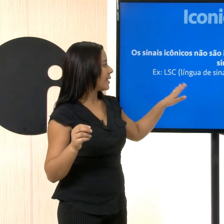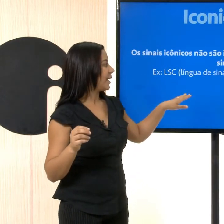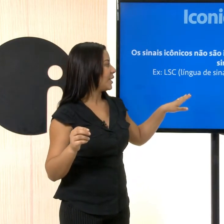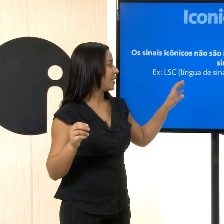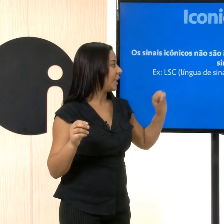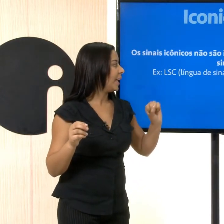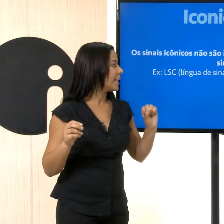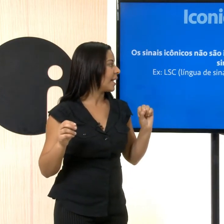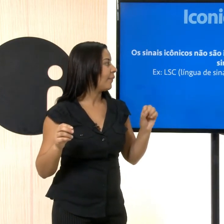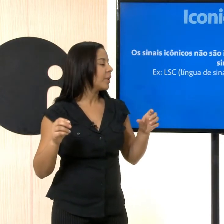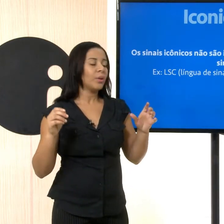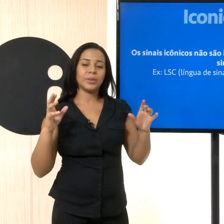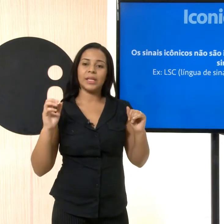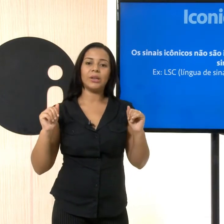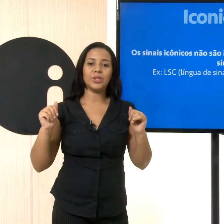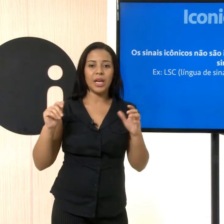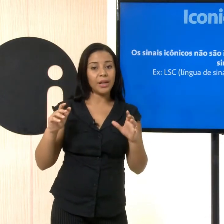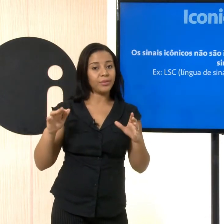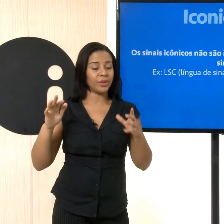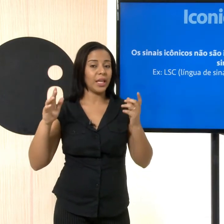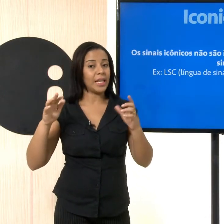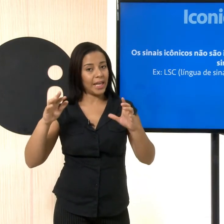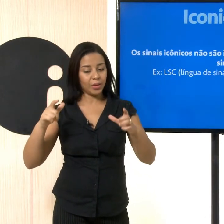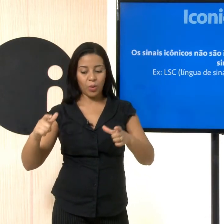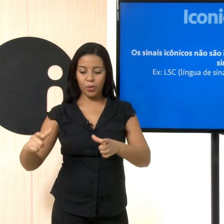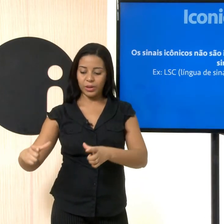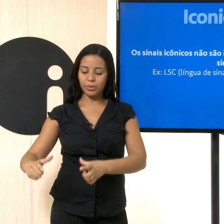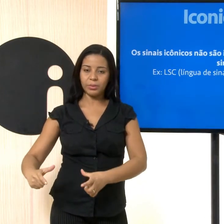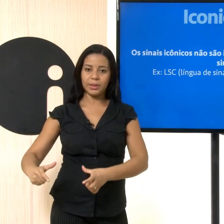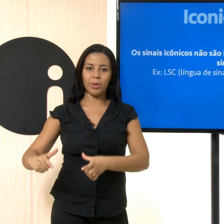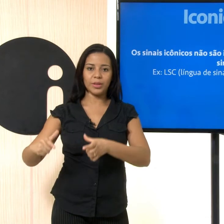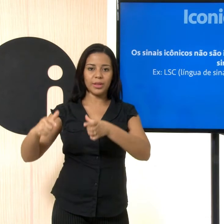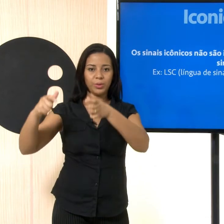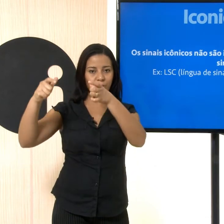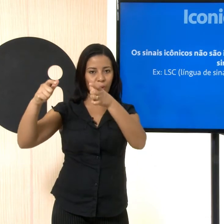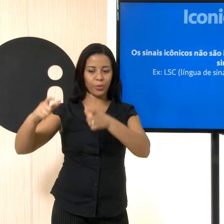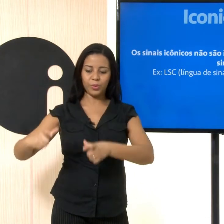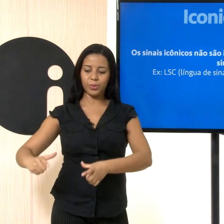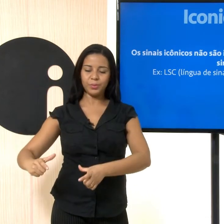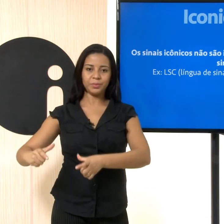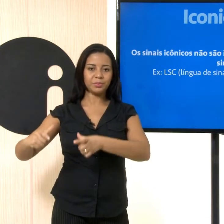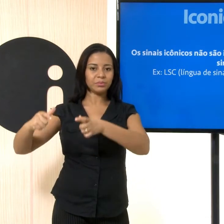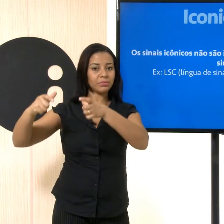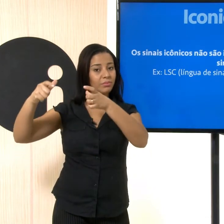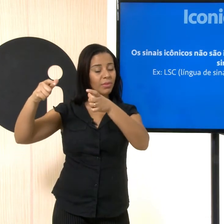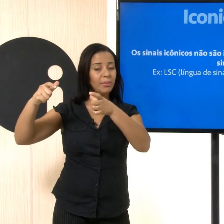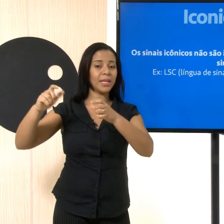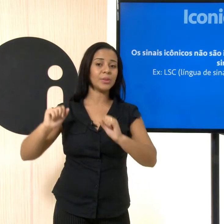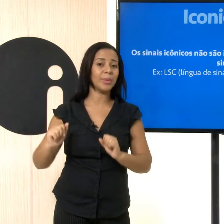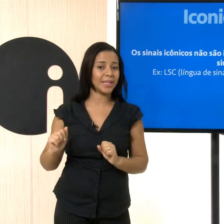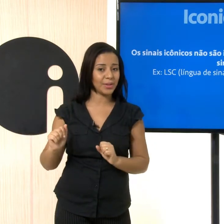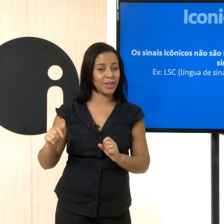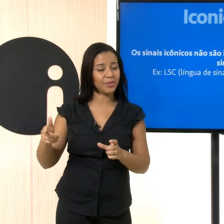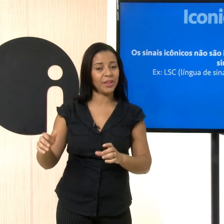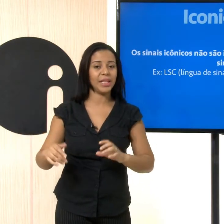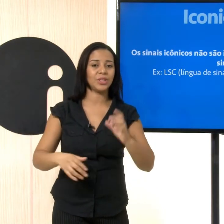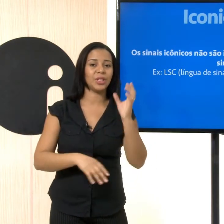sinais chinesa, o sinal de árvore ele é icônico, que mostra o tronco, mas no Brasil é diferente.